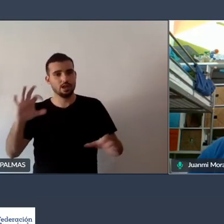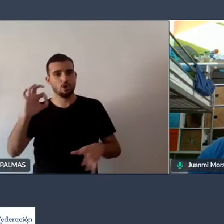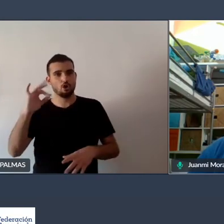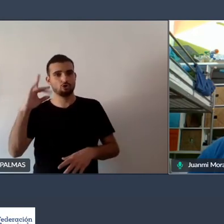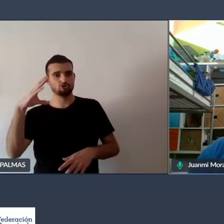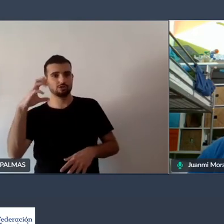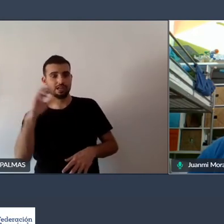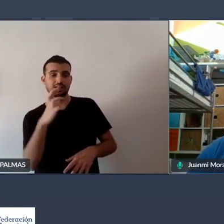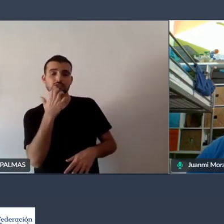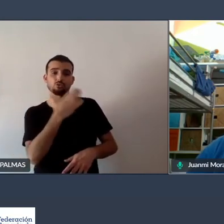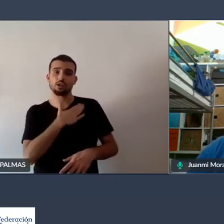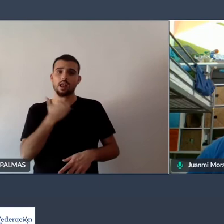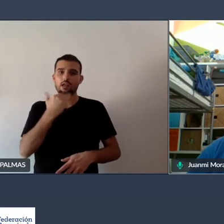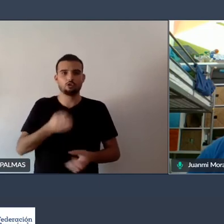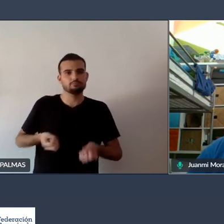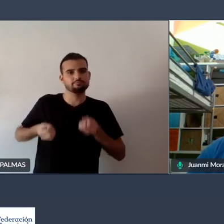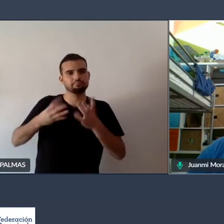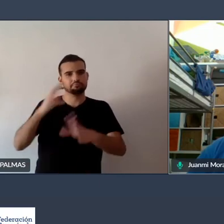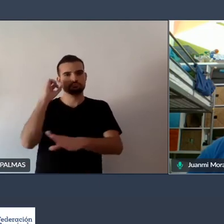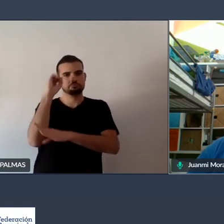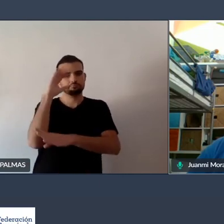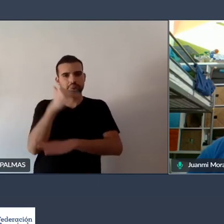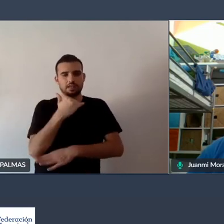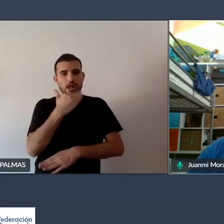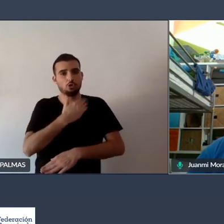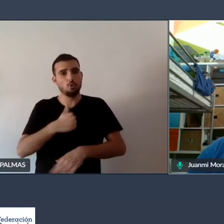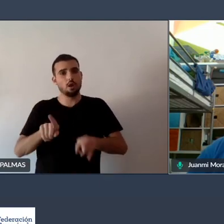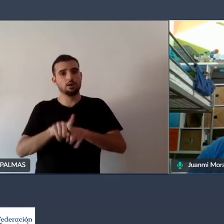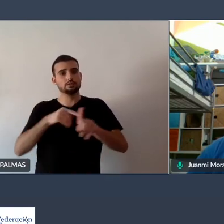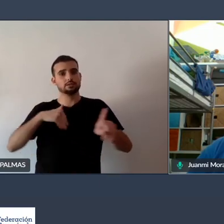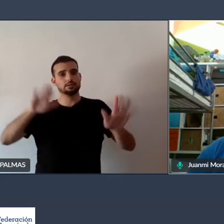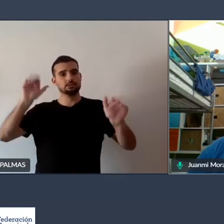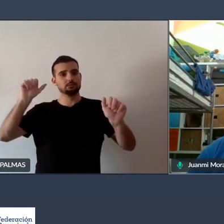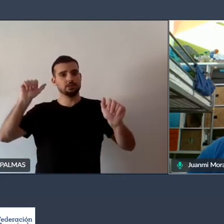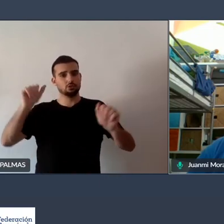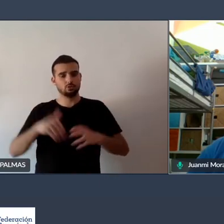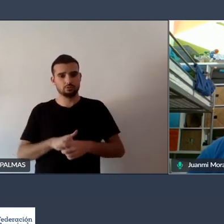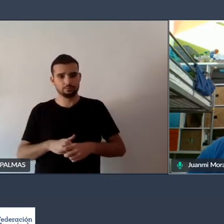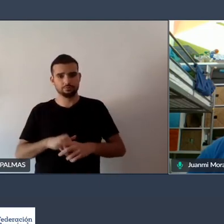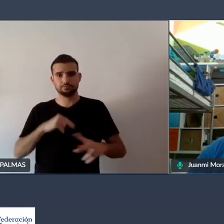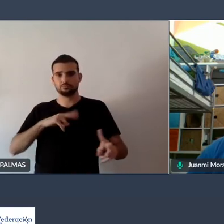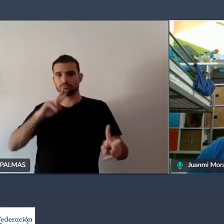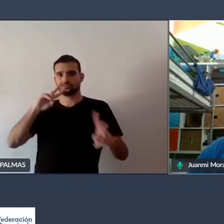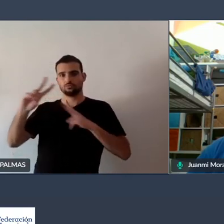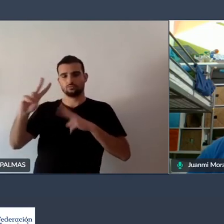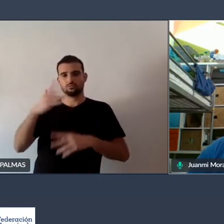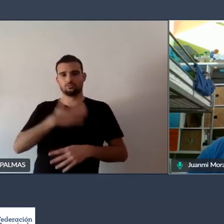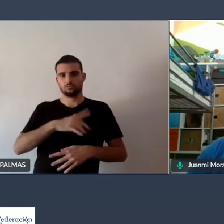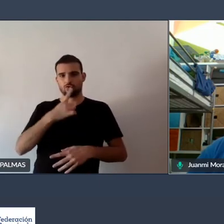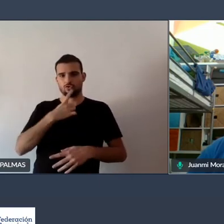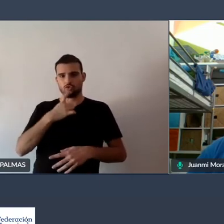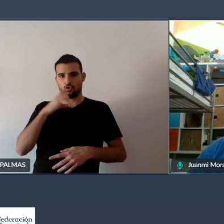decir alguna cosita más, a modo de despido. No, simplemente agradecemos la oportunidad.